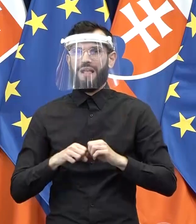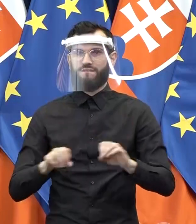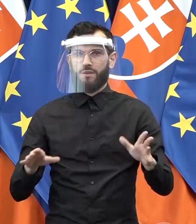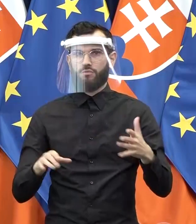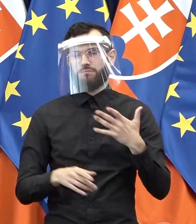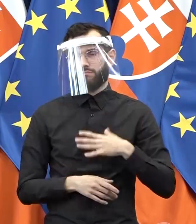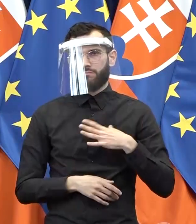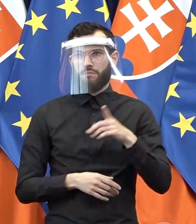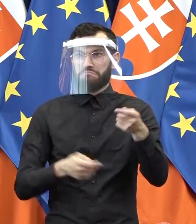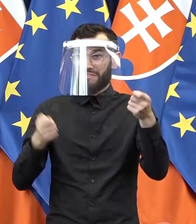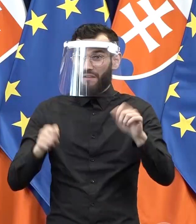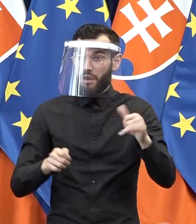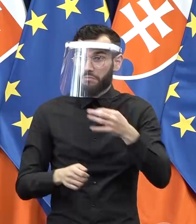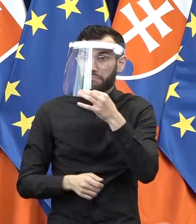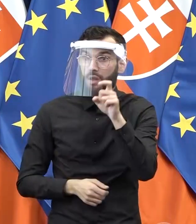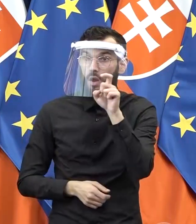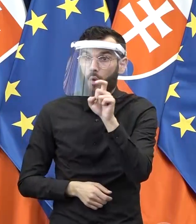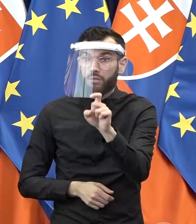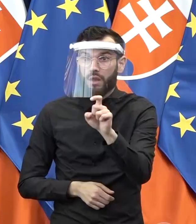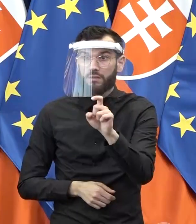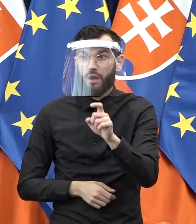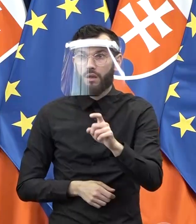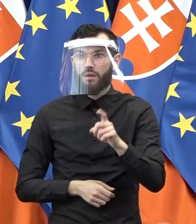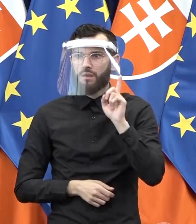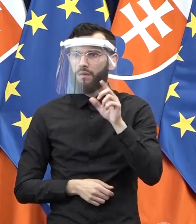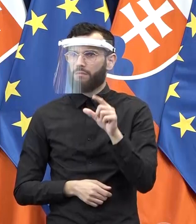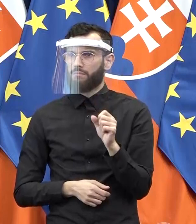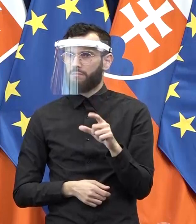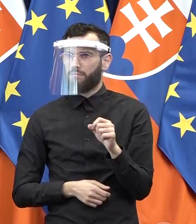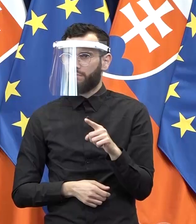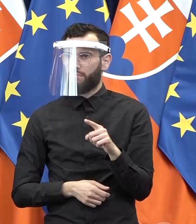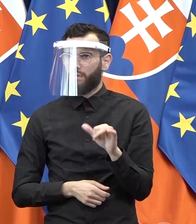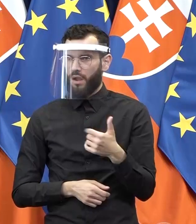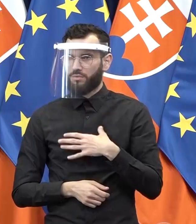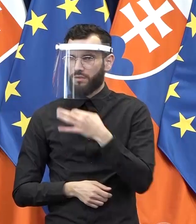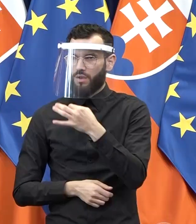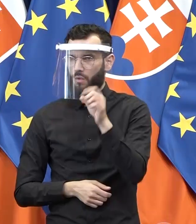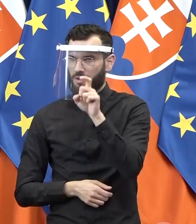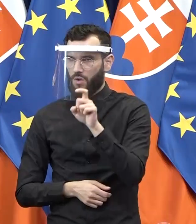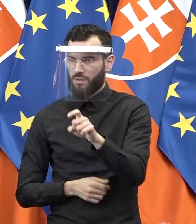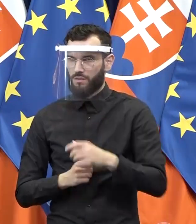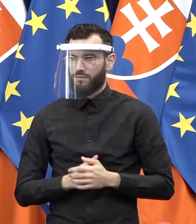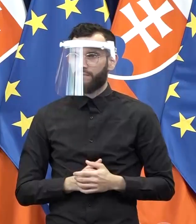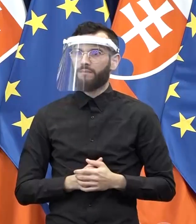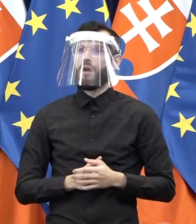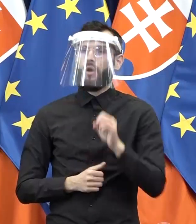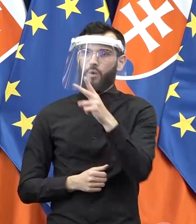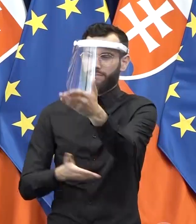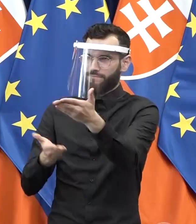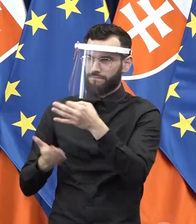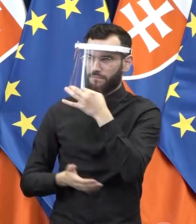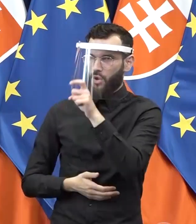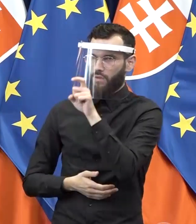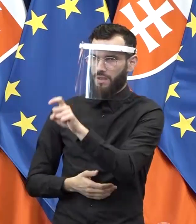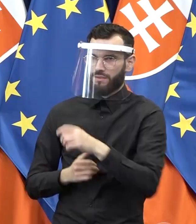dovolil si na záver, či ešte máte nejakú otázku, vlastne neviem, jak to funguje. Keď vám blíka mikrofón, to znamená, že ešte by ste chceli otázku, tak? Tak skúste.